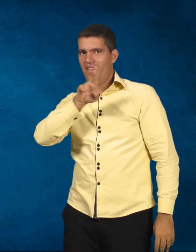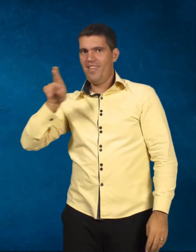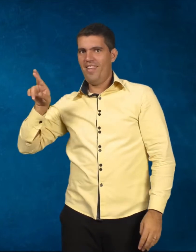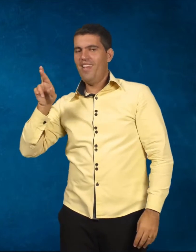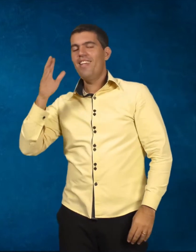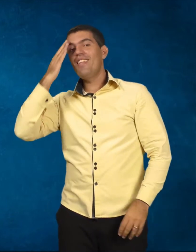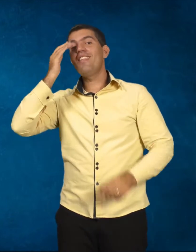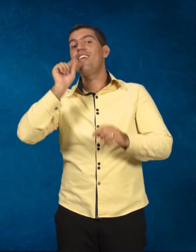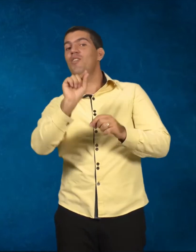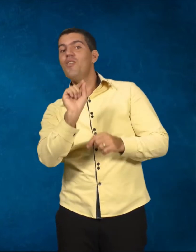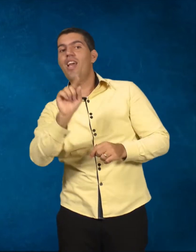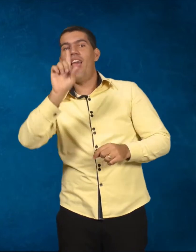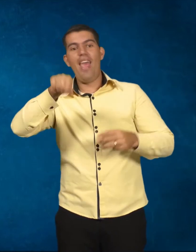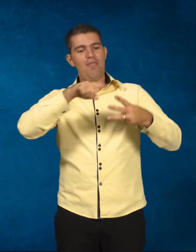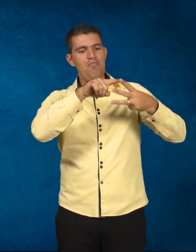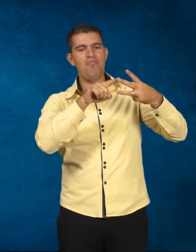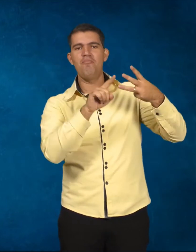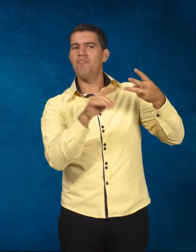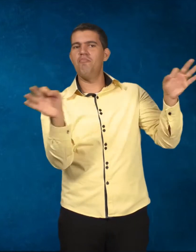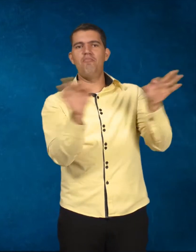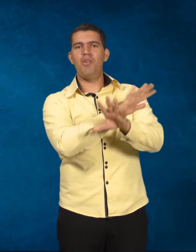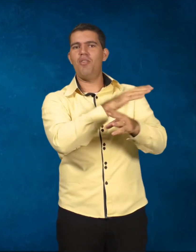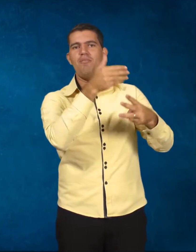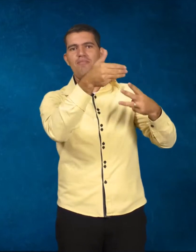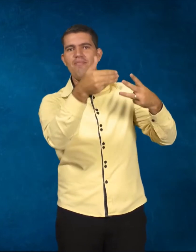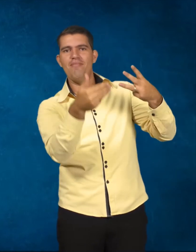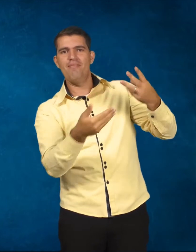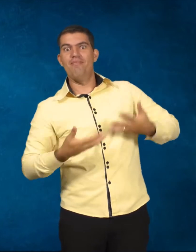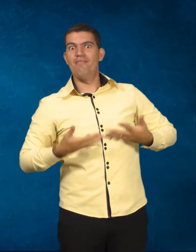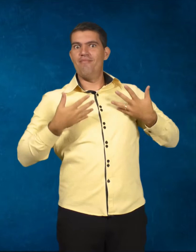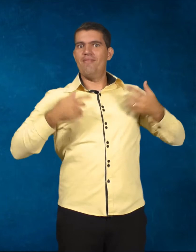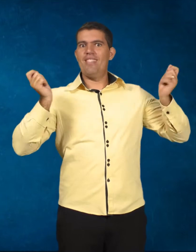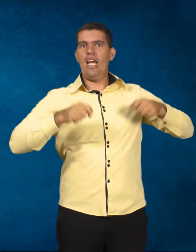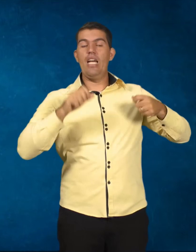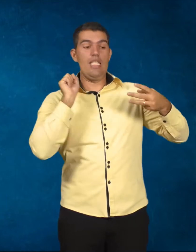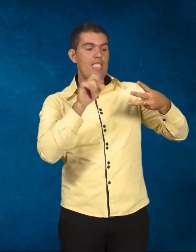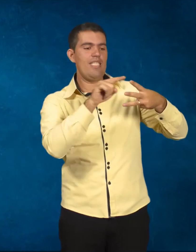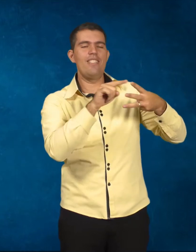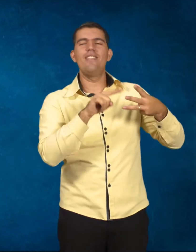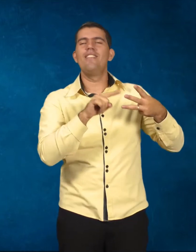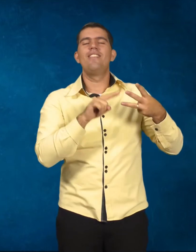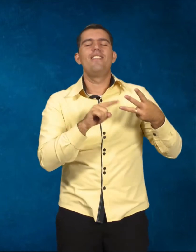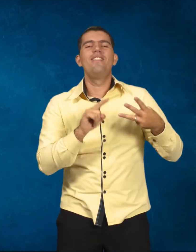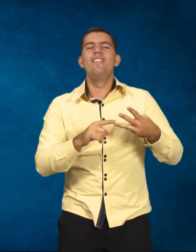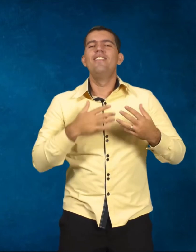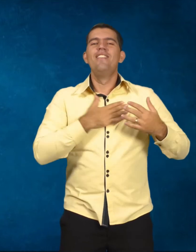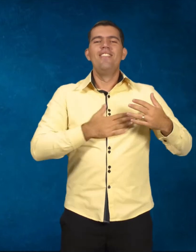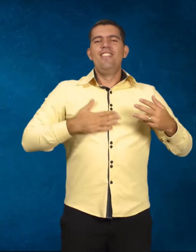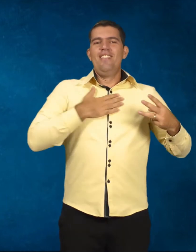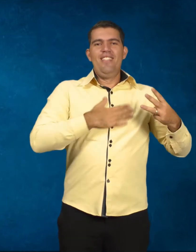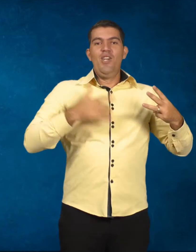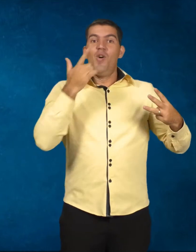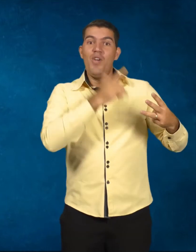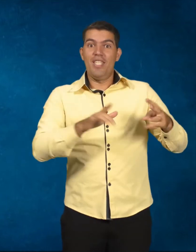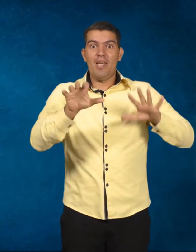compensadoras por si mesmas. Ou seja, quanto mais as satisfazemos, mais elas são capazes de se